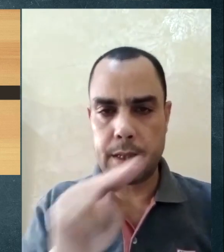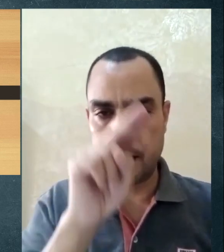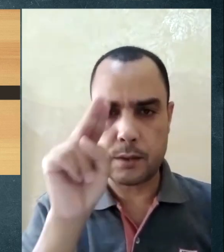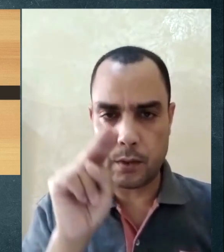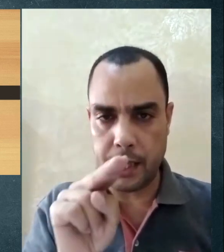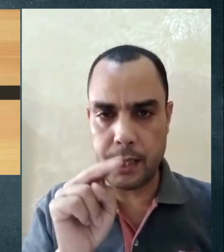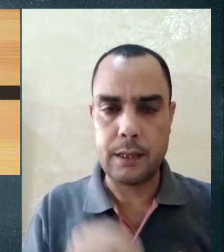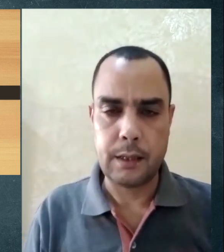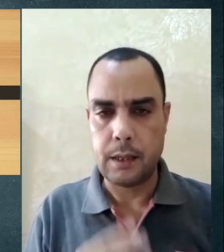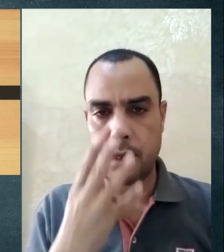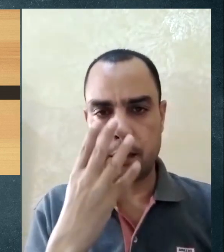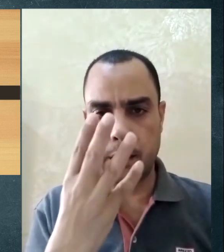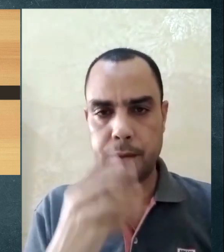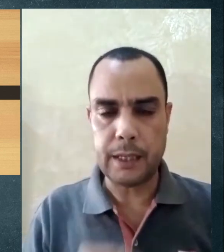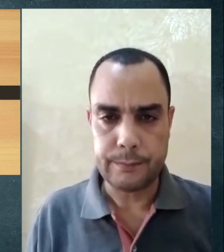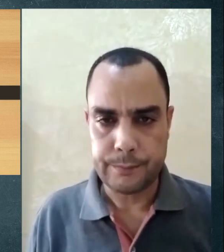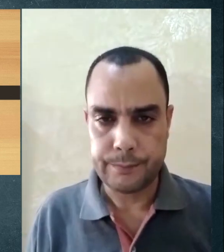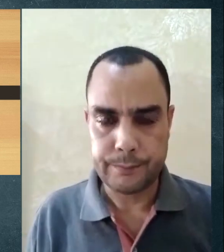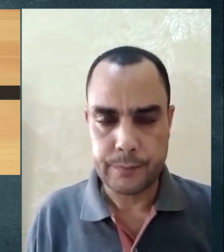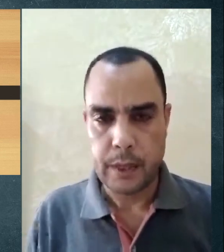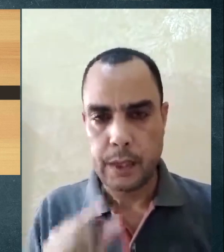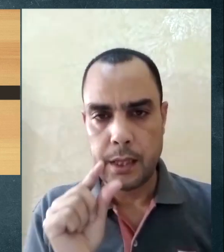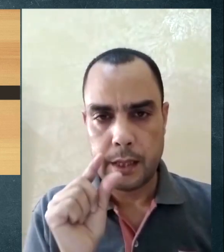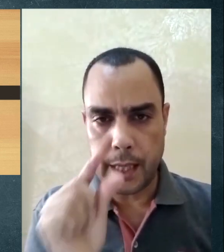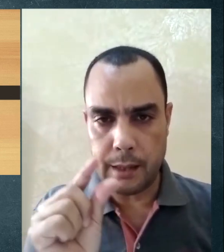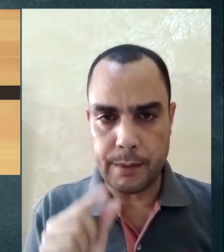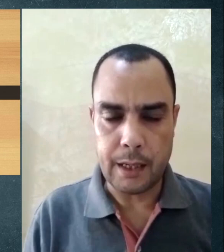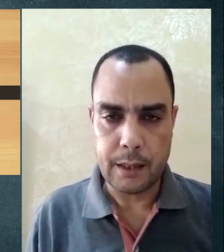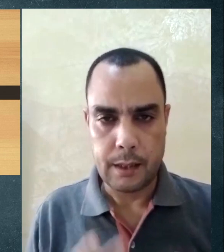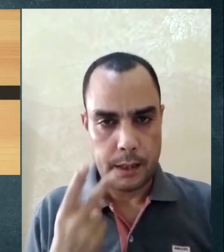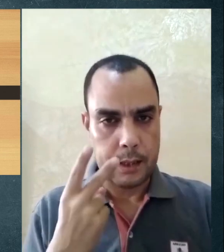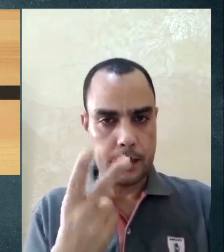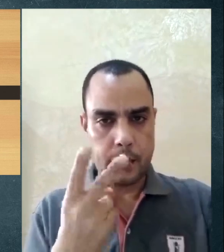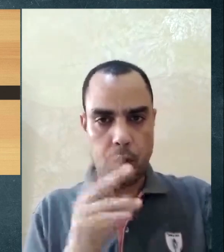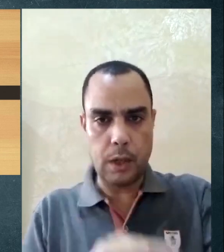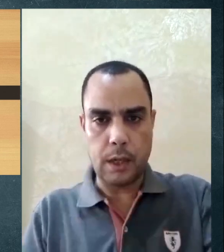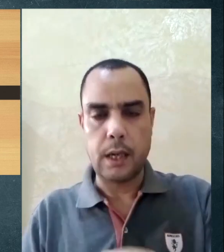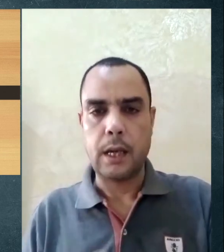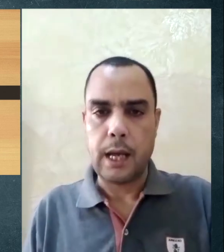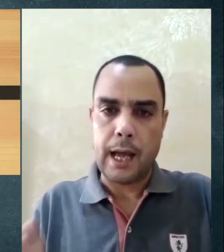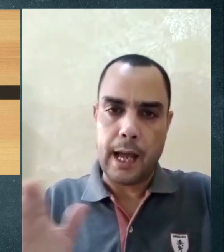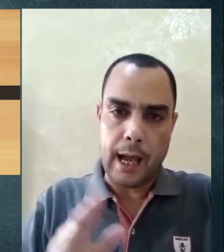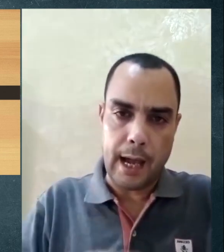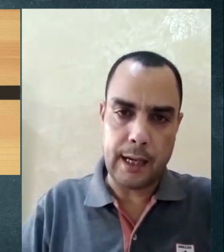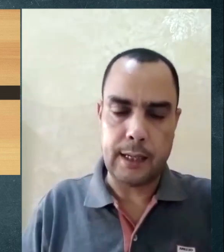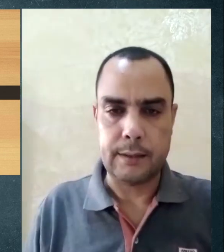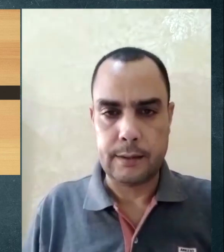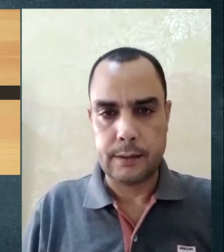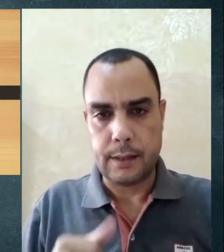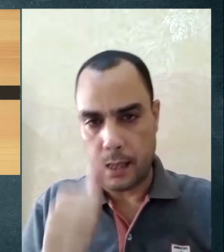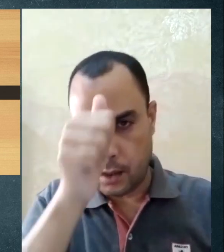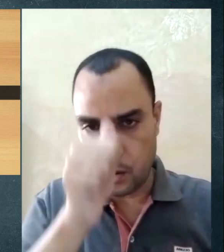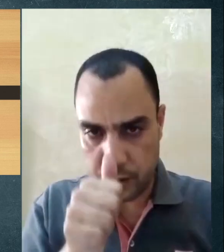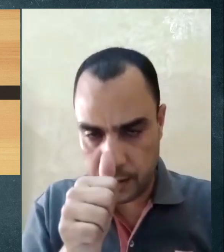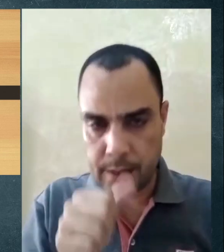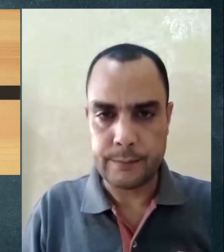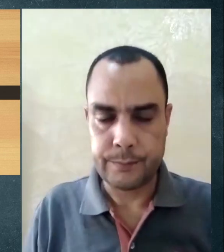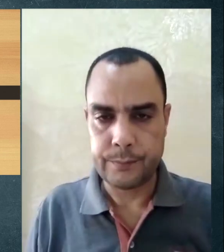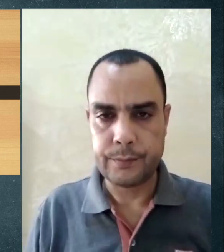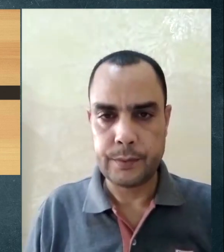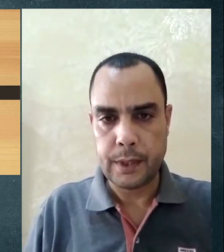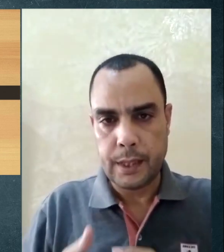إجابة السؤال الرابع: كلمة تدل على